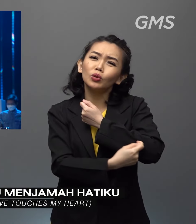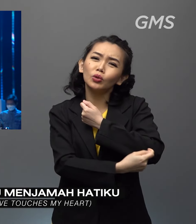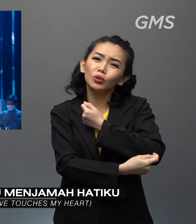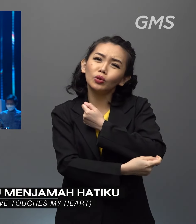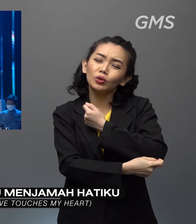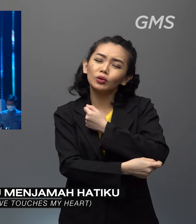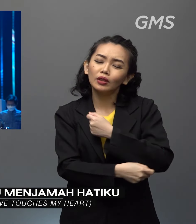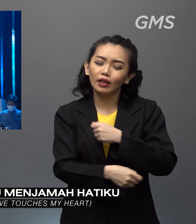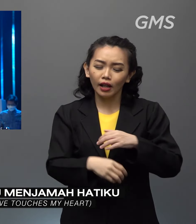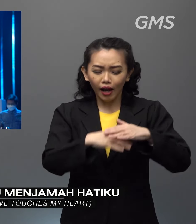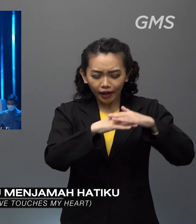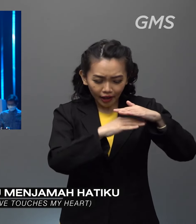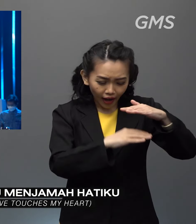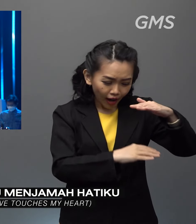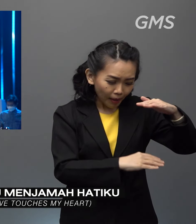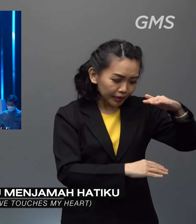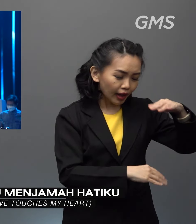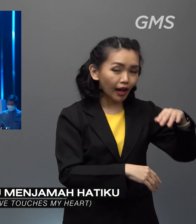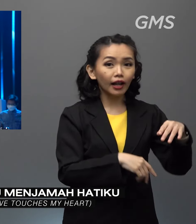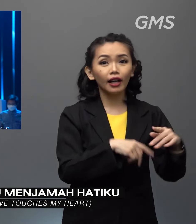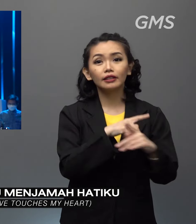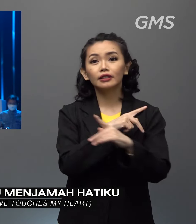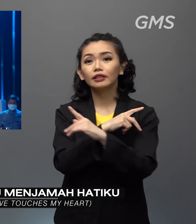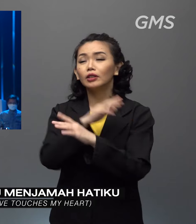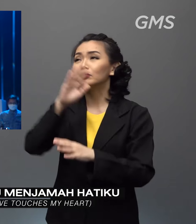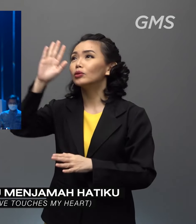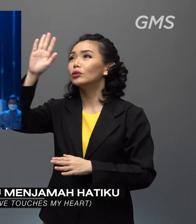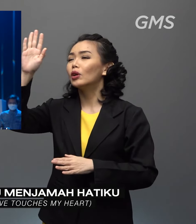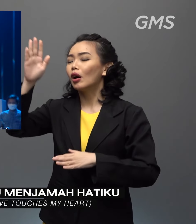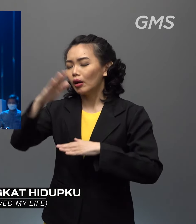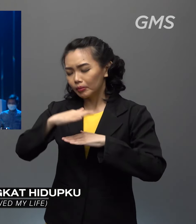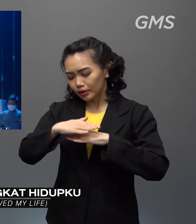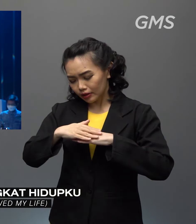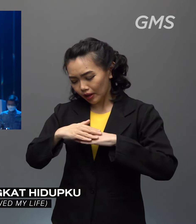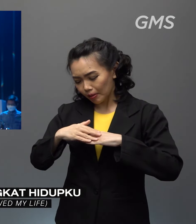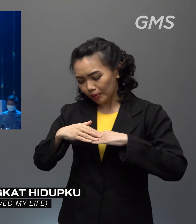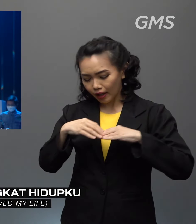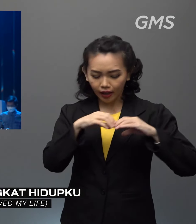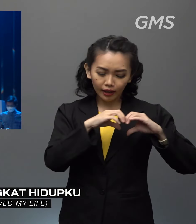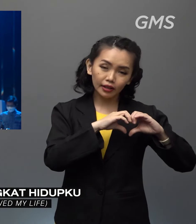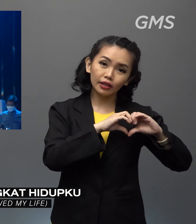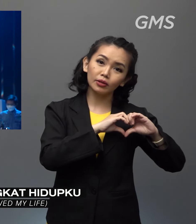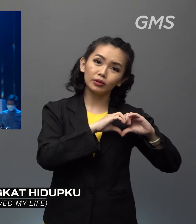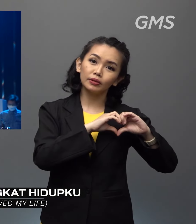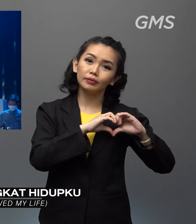Namanya kasih-Mu menjamah hatiku.